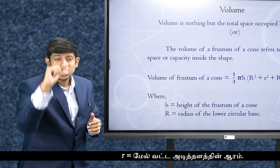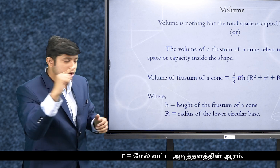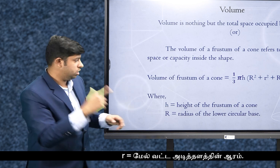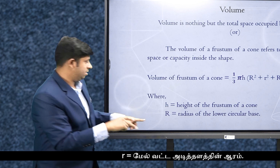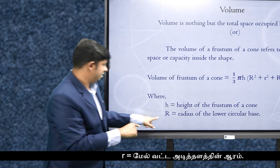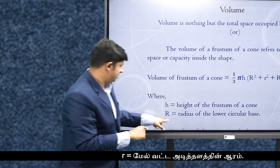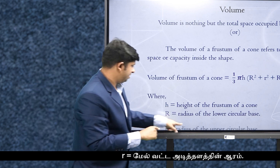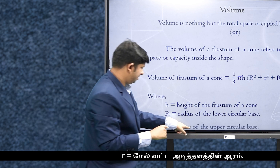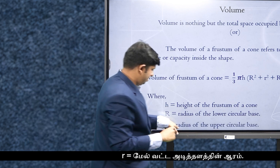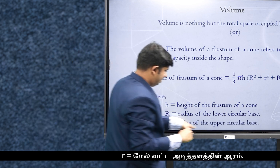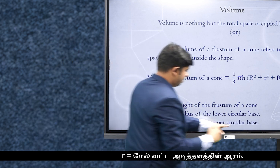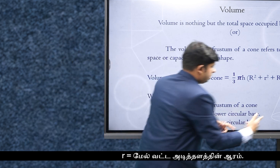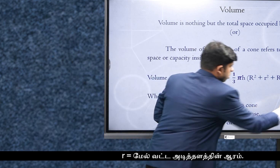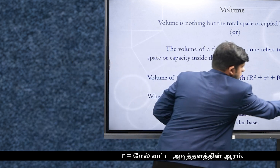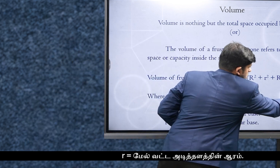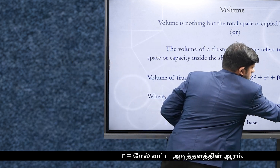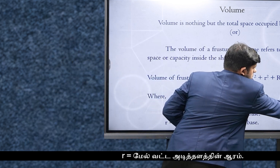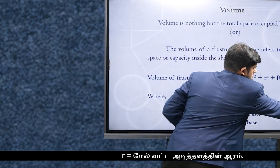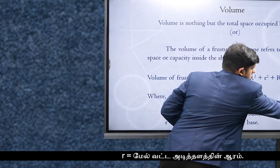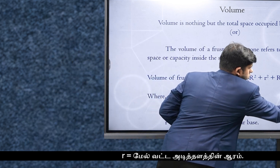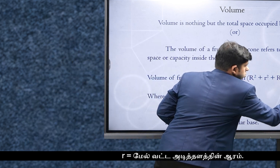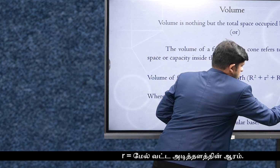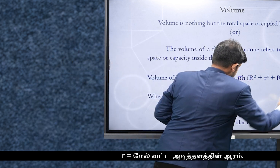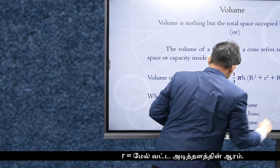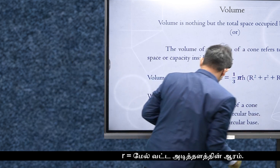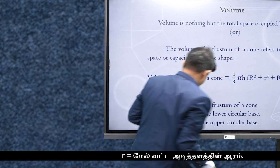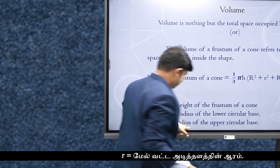சிறிய r ஈடு மேல்வட்ட அடிகண்டத்தின் ஆரம்.